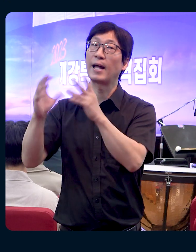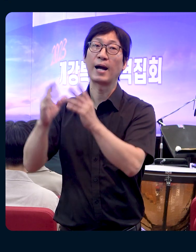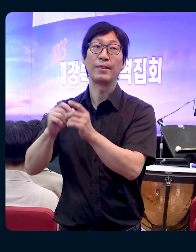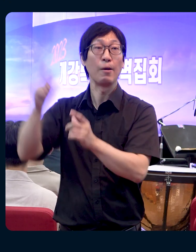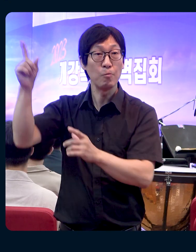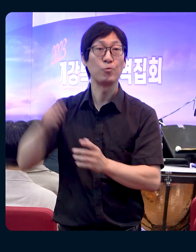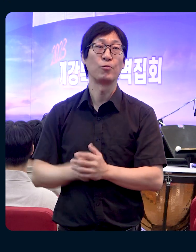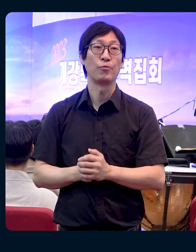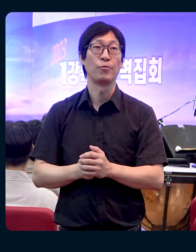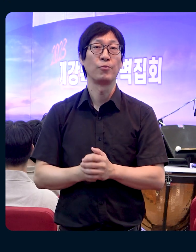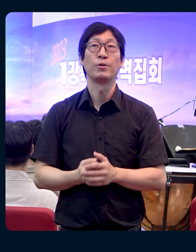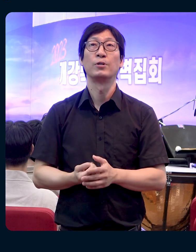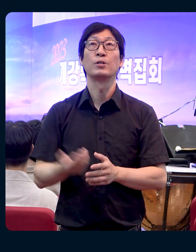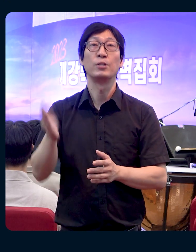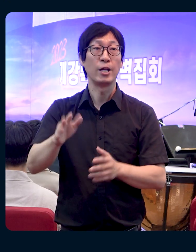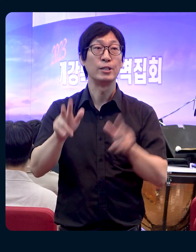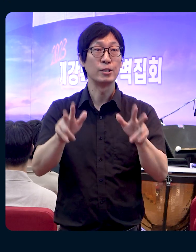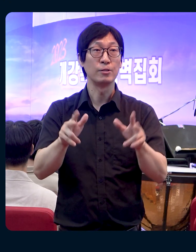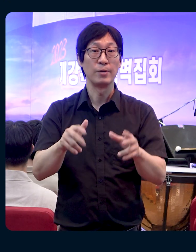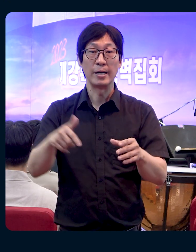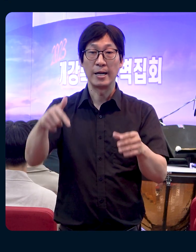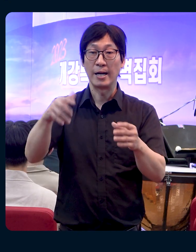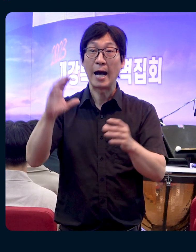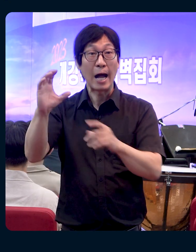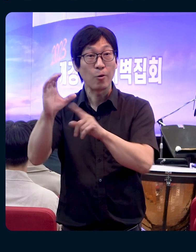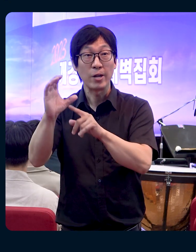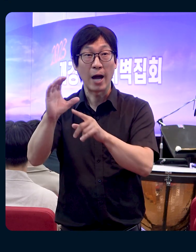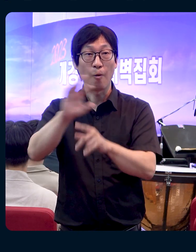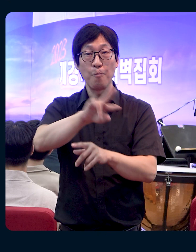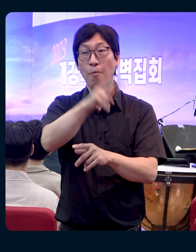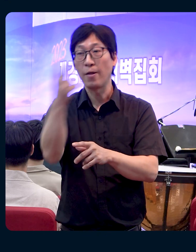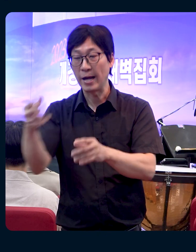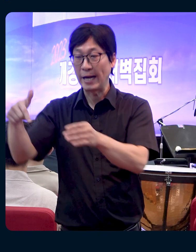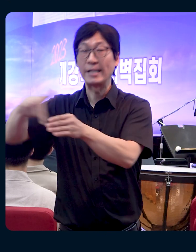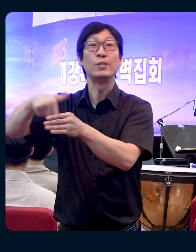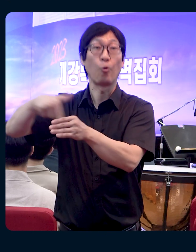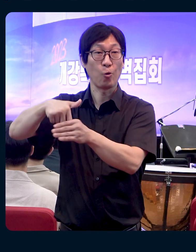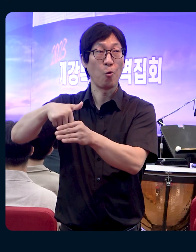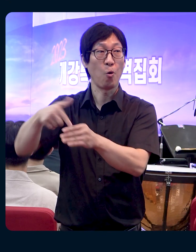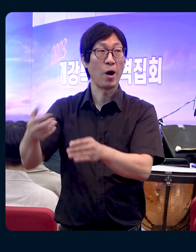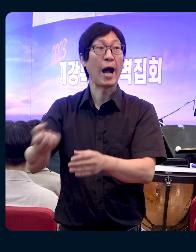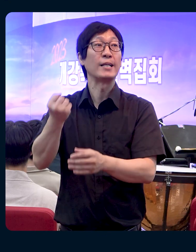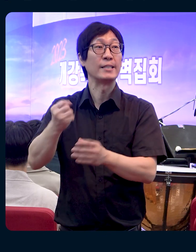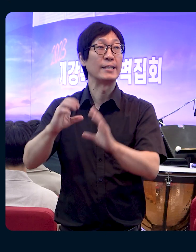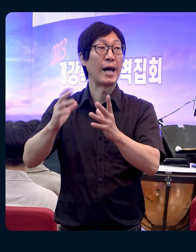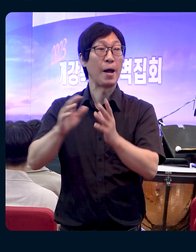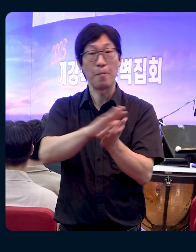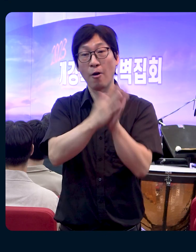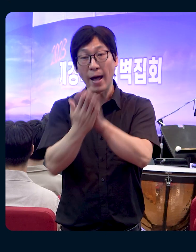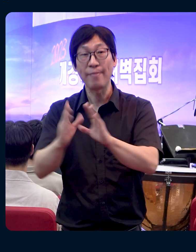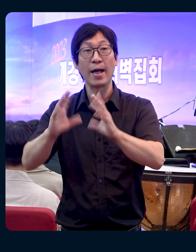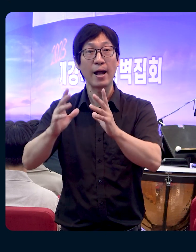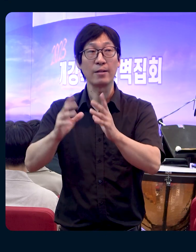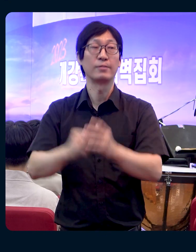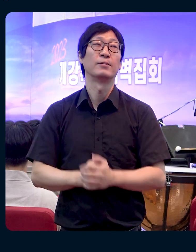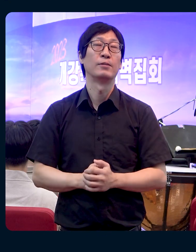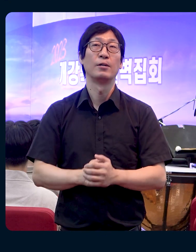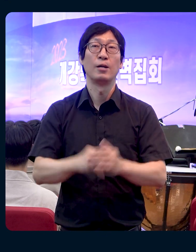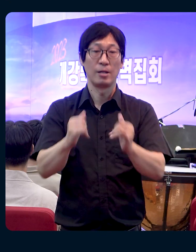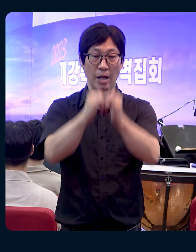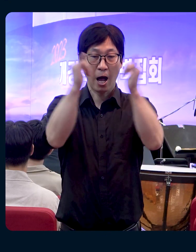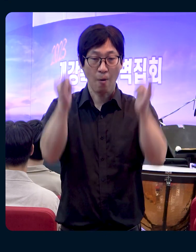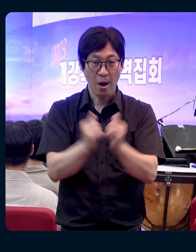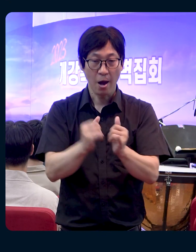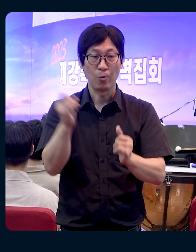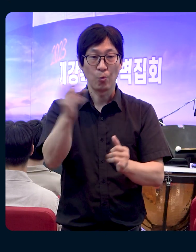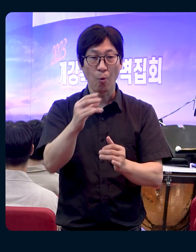그런데 바로 이 개신교 개혁이 일어났던 그런 국가들은 그렇게 사회적으로